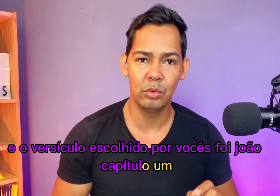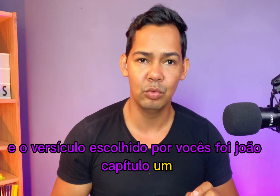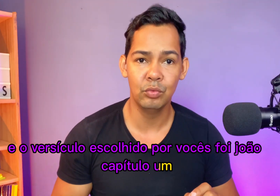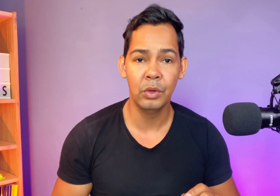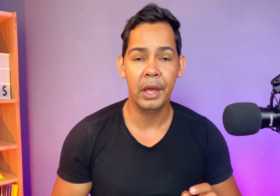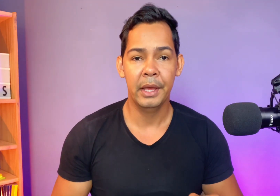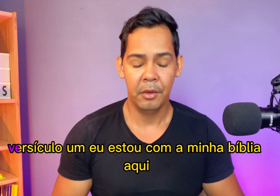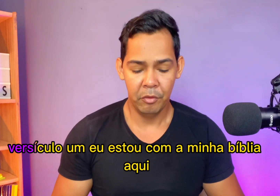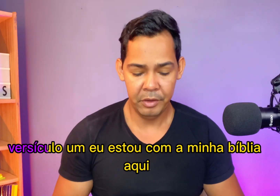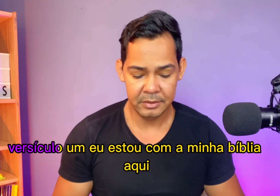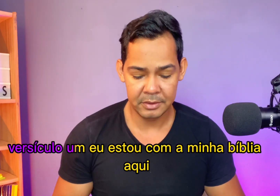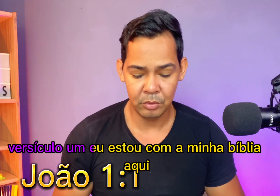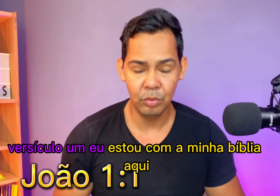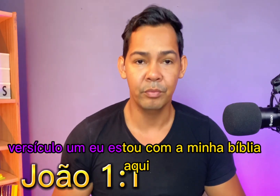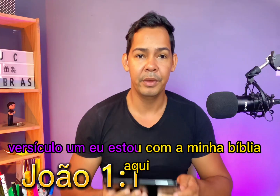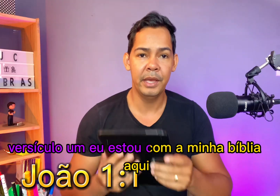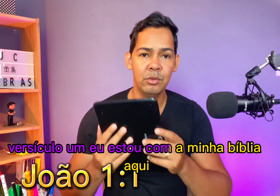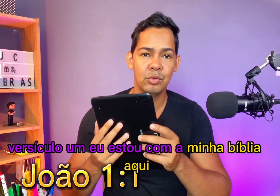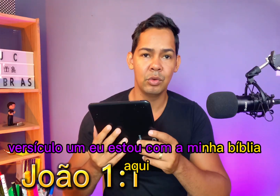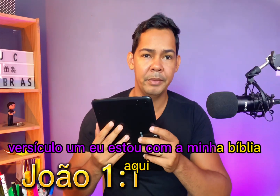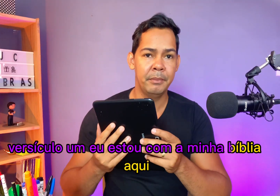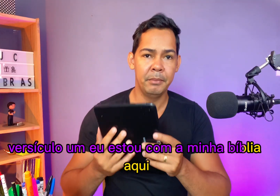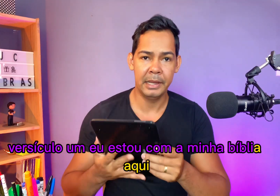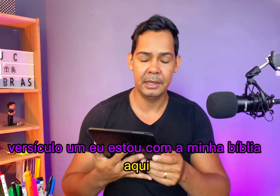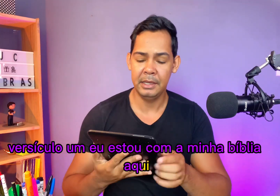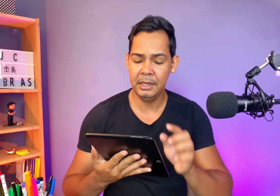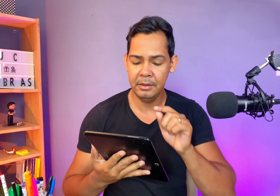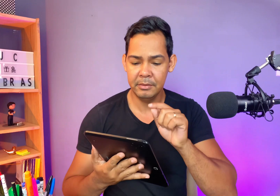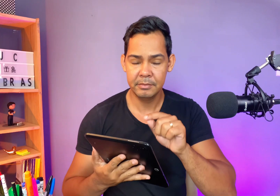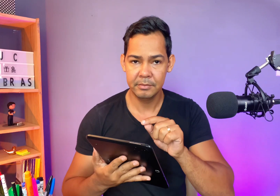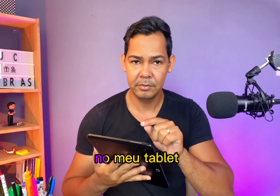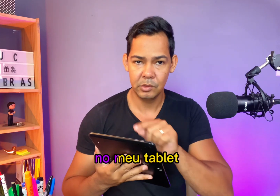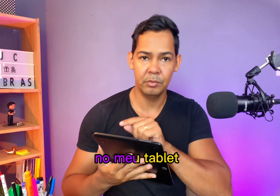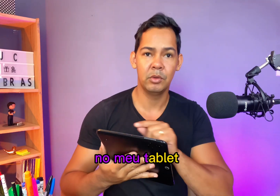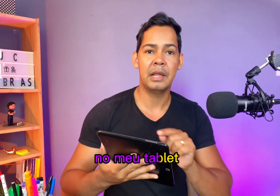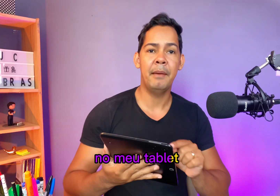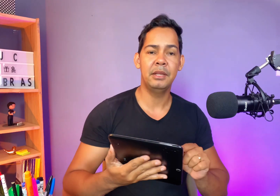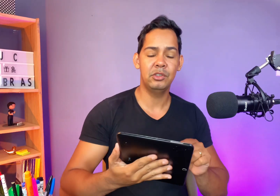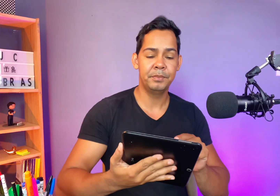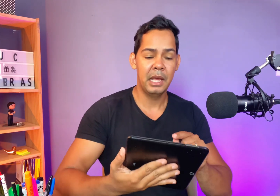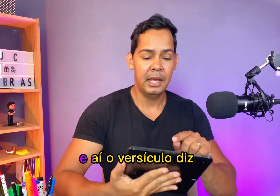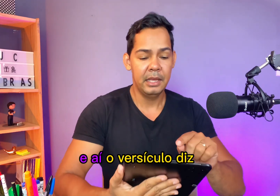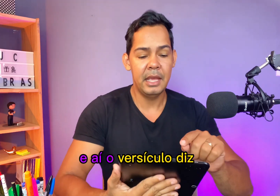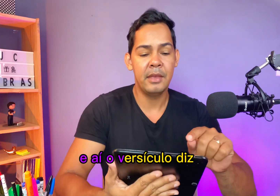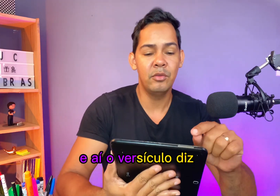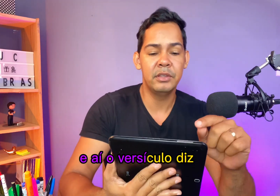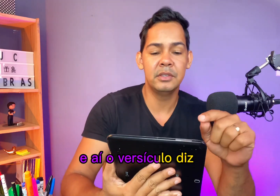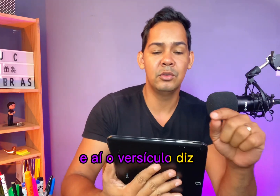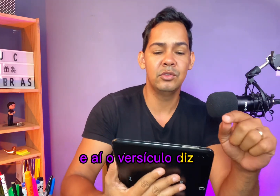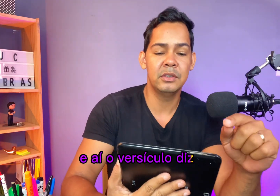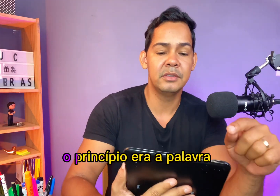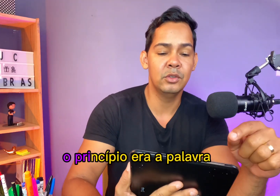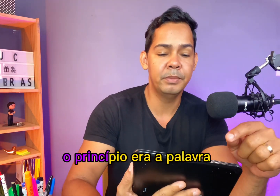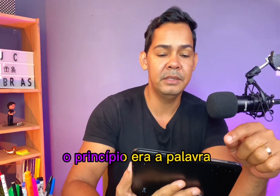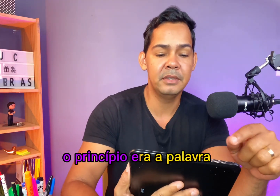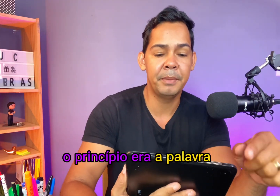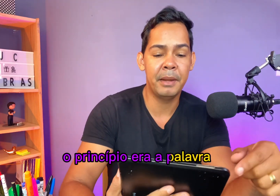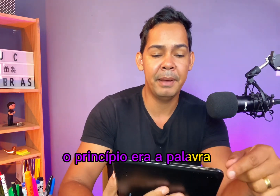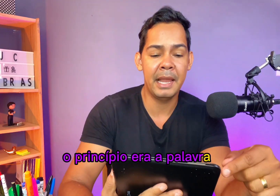1, versículo 1. Eu estou com a minha Bíblia aqui, no meu tablet, e aí o versículo diz assim: no princípio era a palavra,